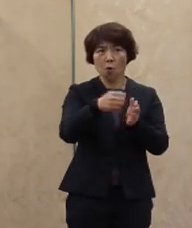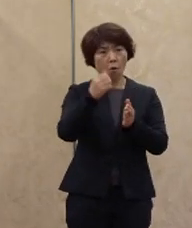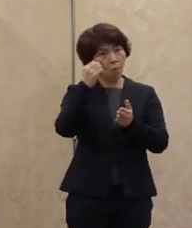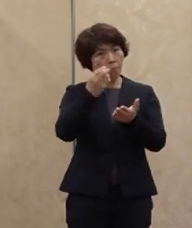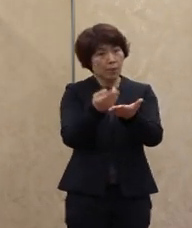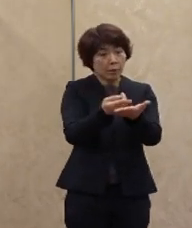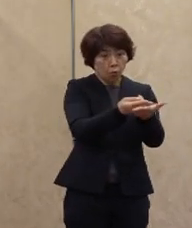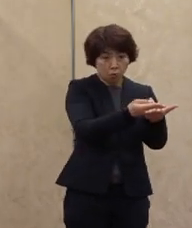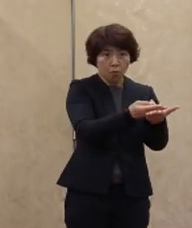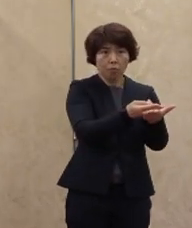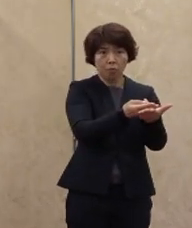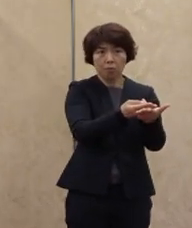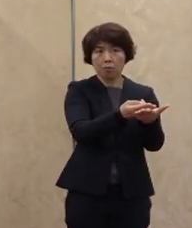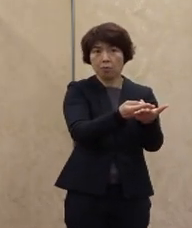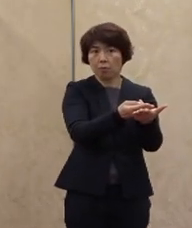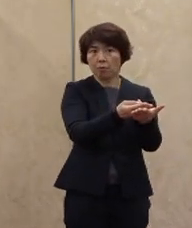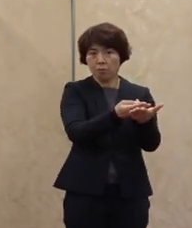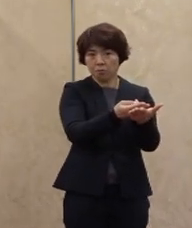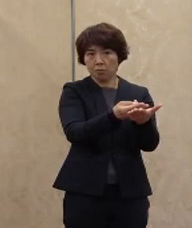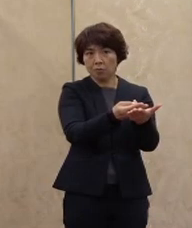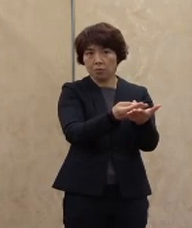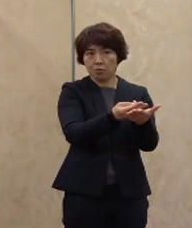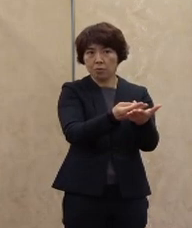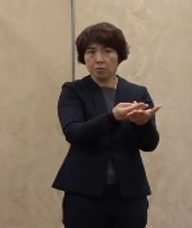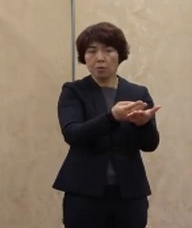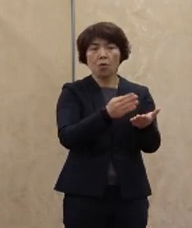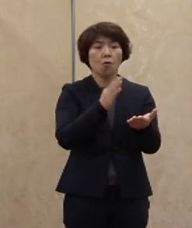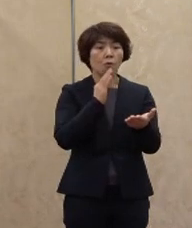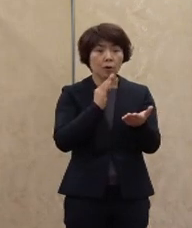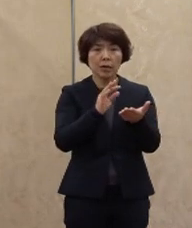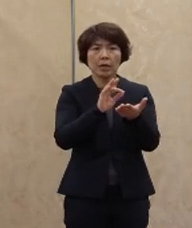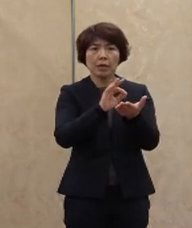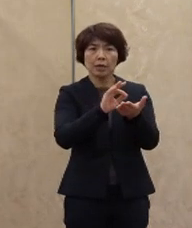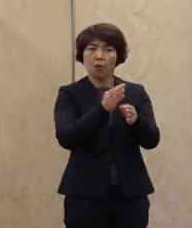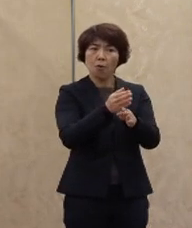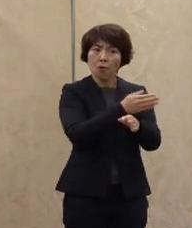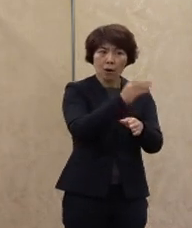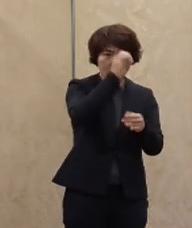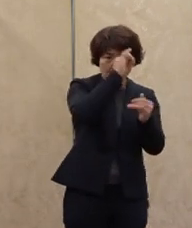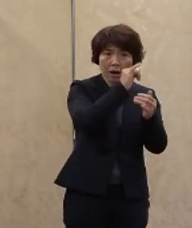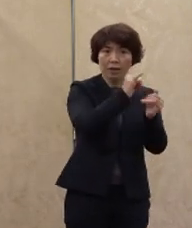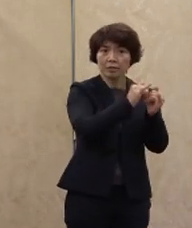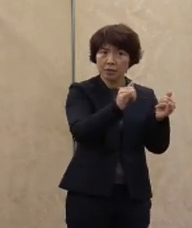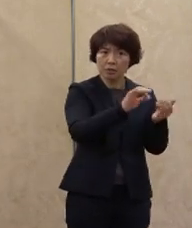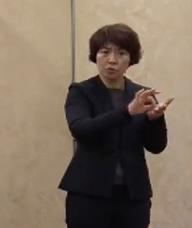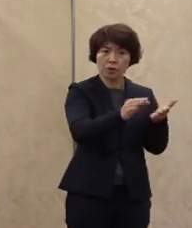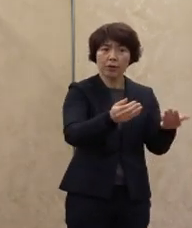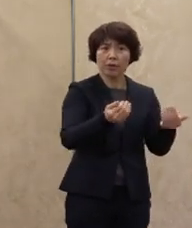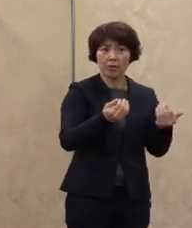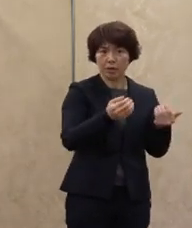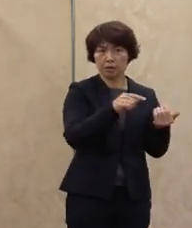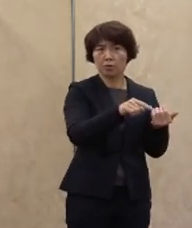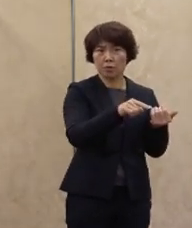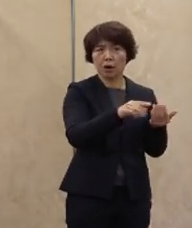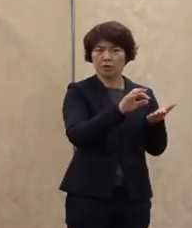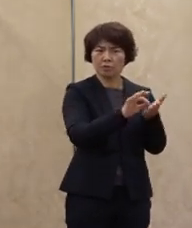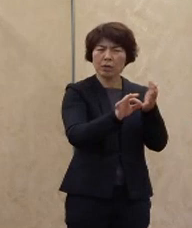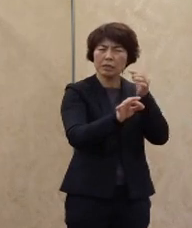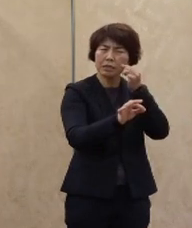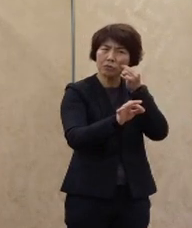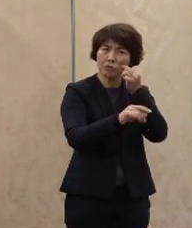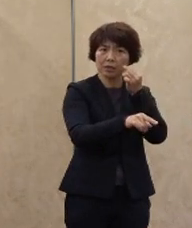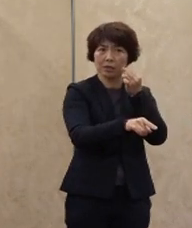やはりその本来あの使わなきゃいけない人にまでなかなか使いにくくなっているというところの問題点